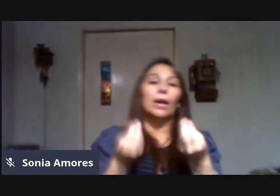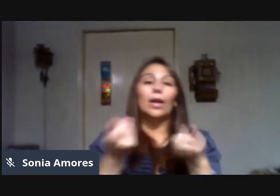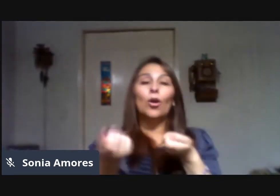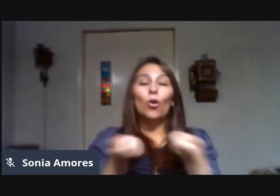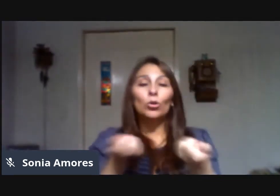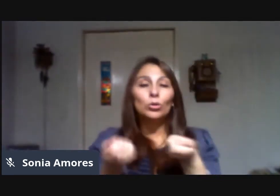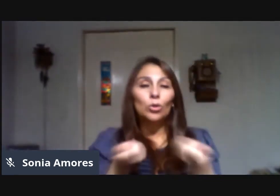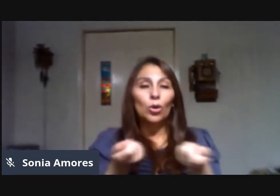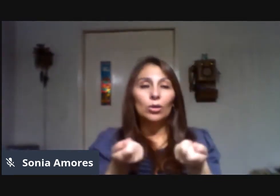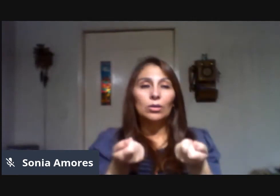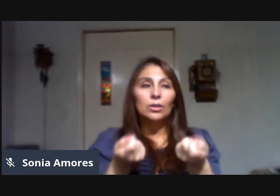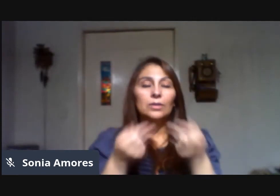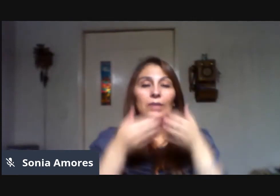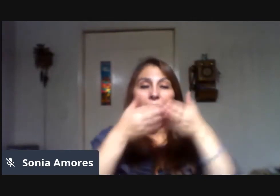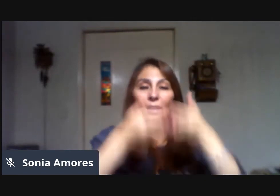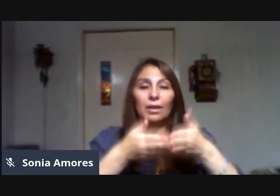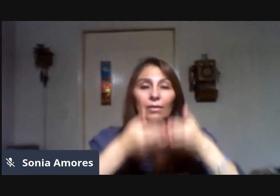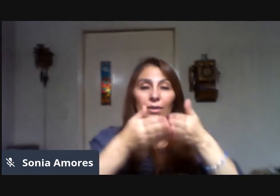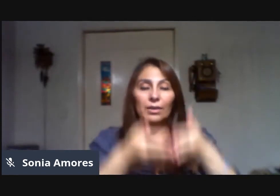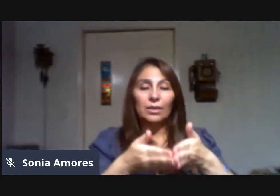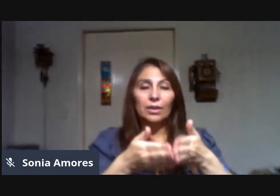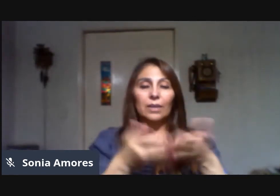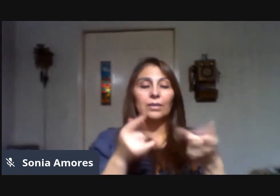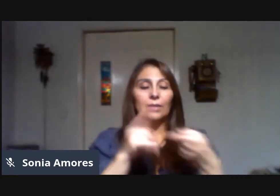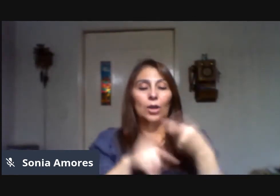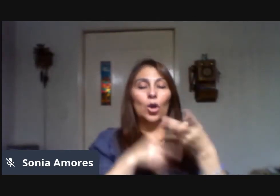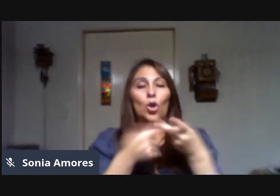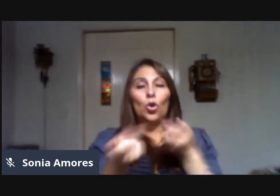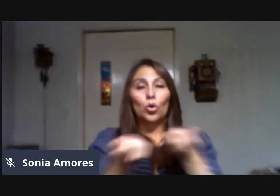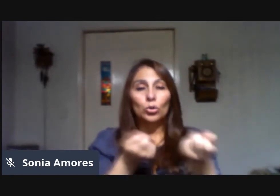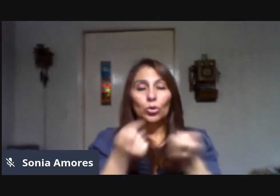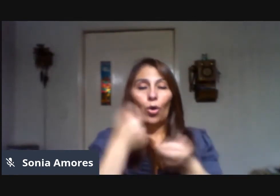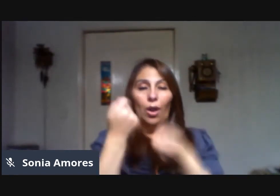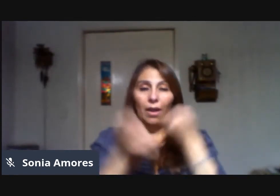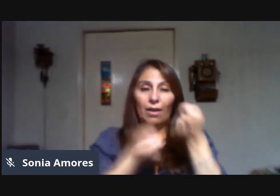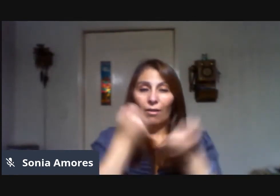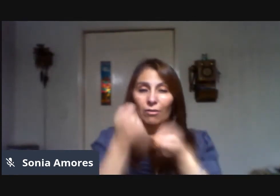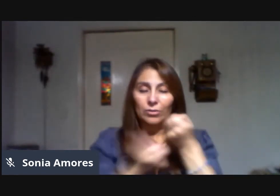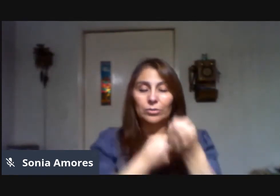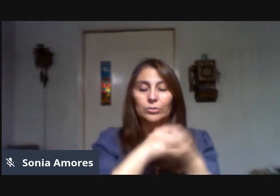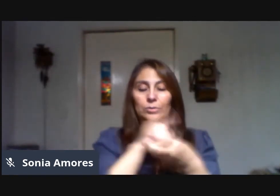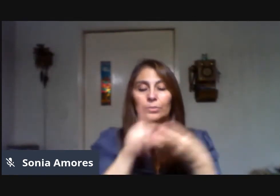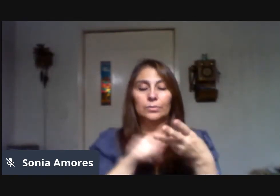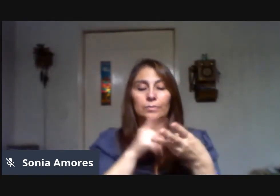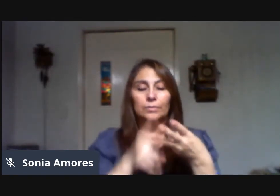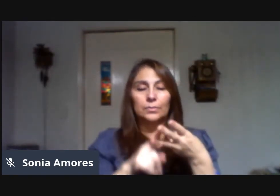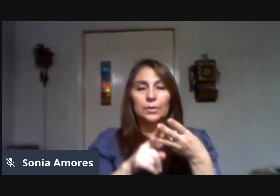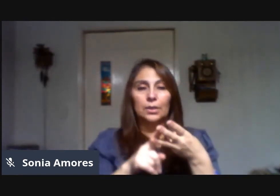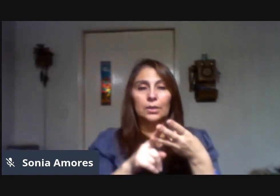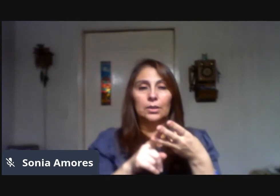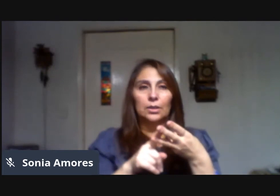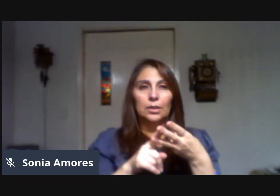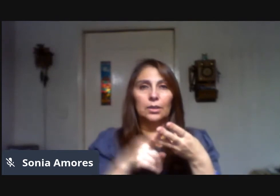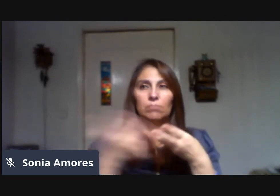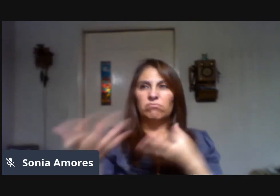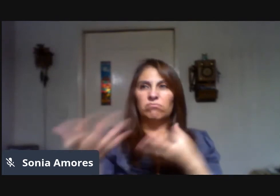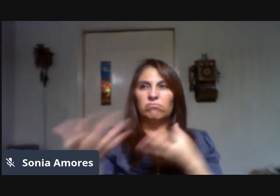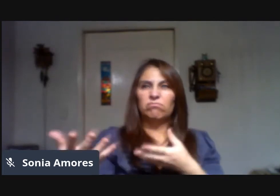la navegabilidad, del control de los negocios y adquirir mayor poder territorial,